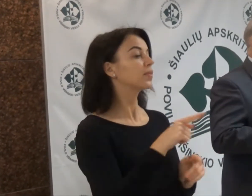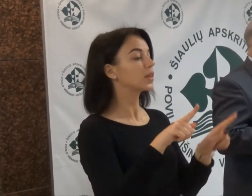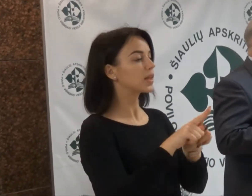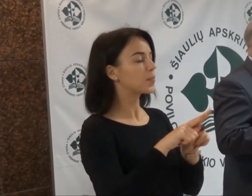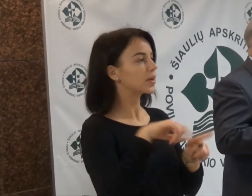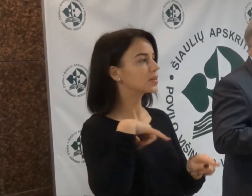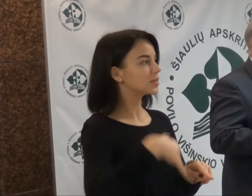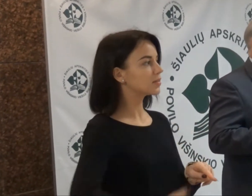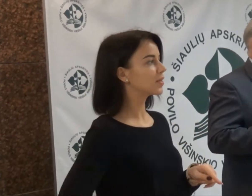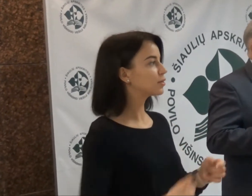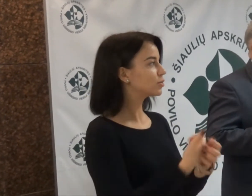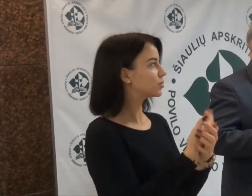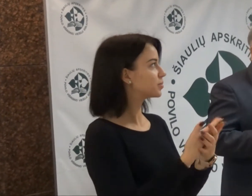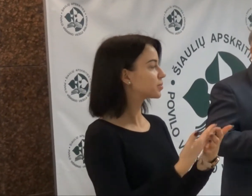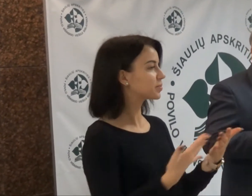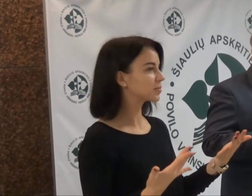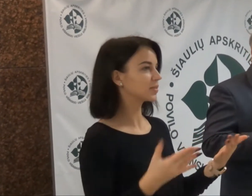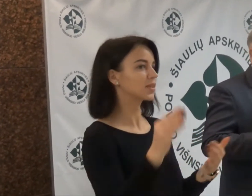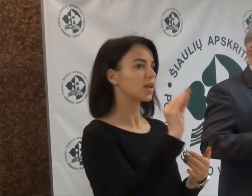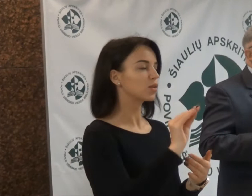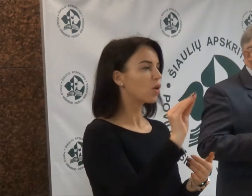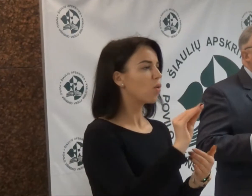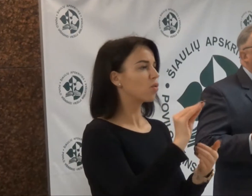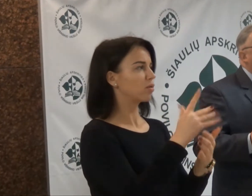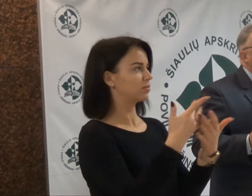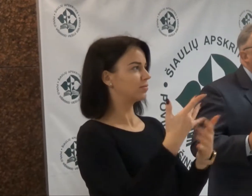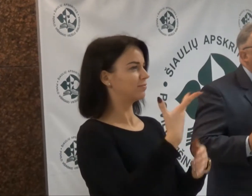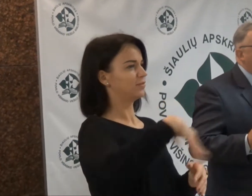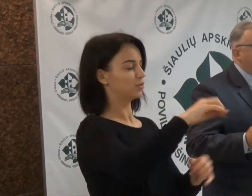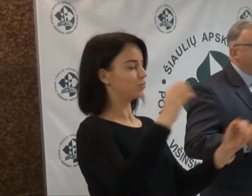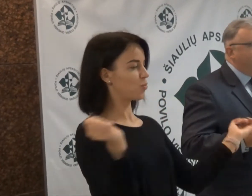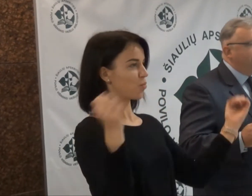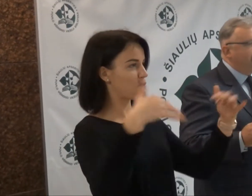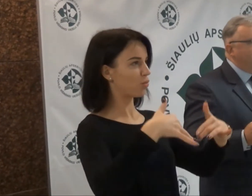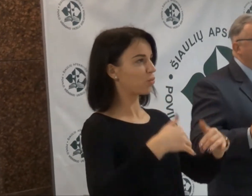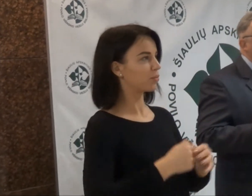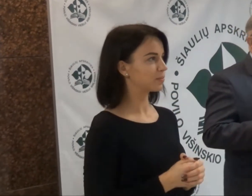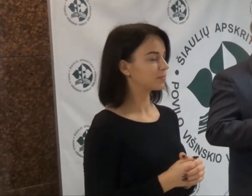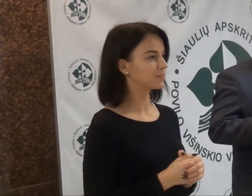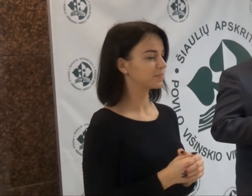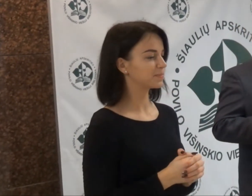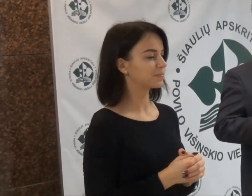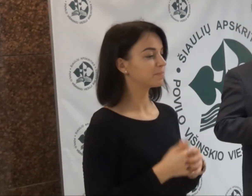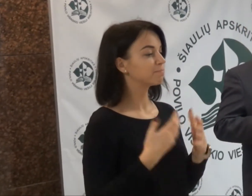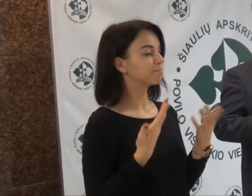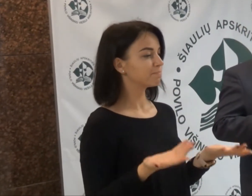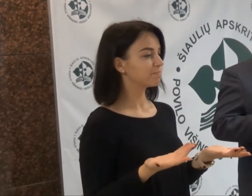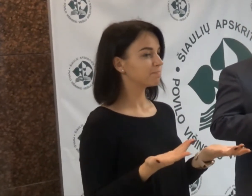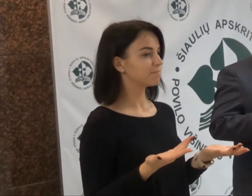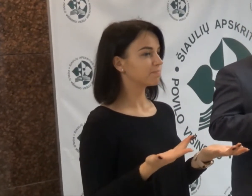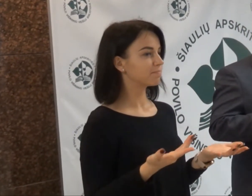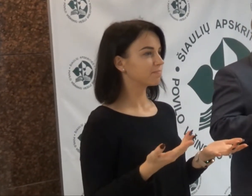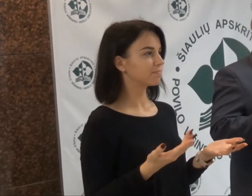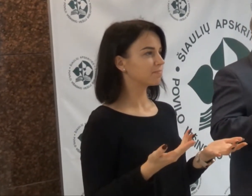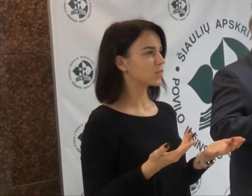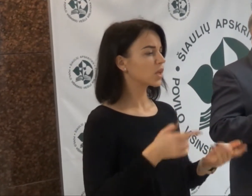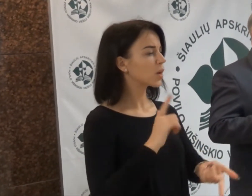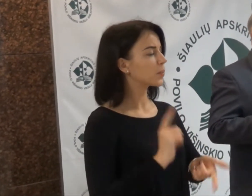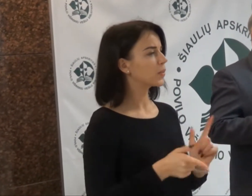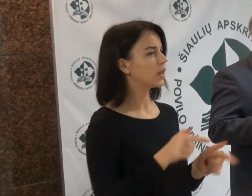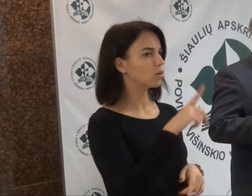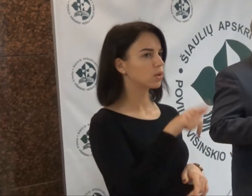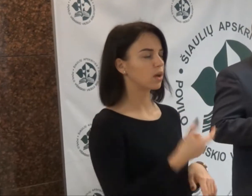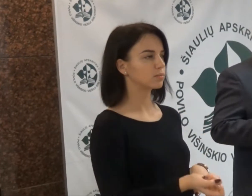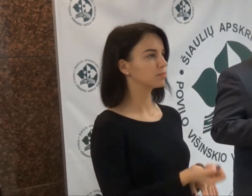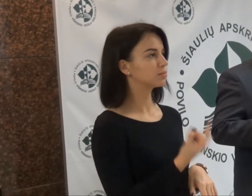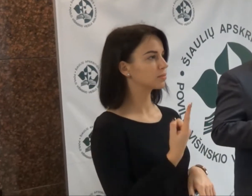sugužėjo svečių, na, iš Europos ir ne tik. Tai ten natūraliai iškilo